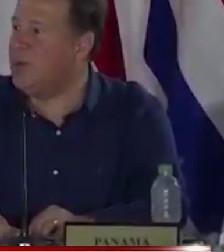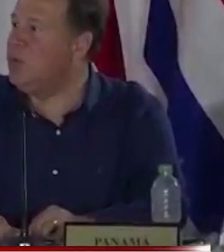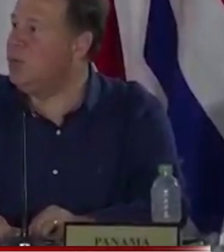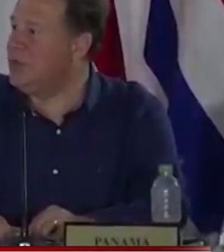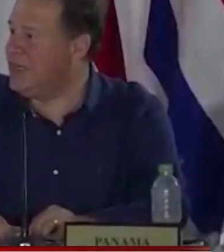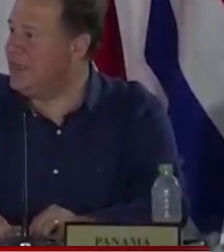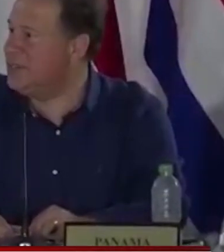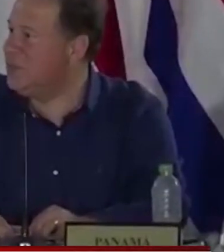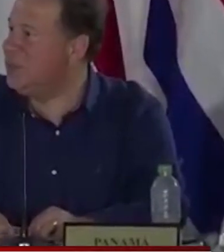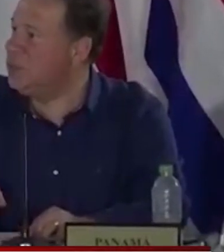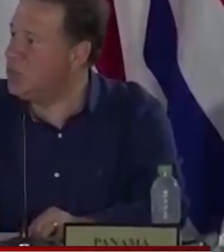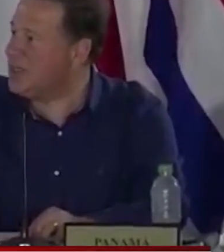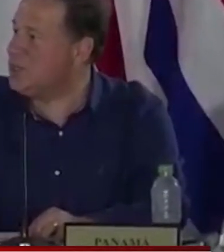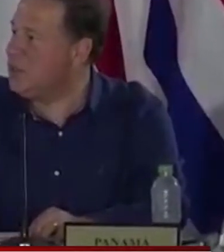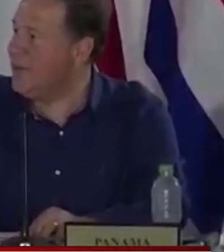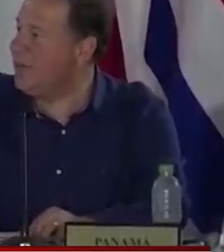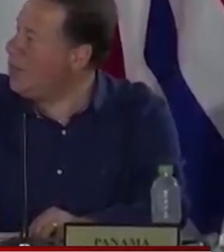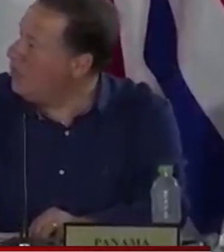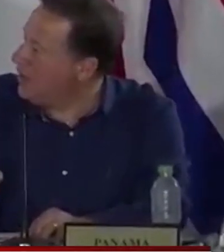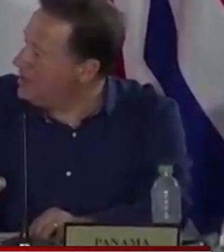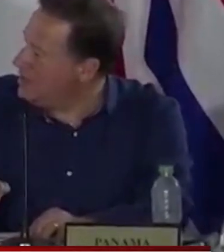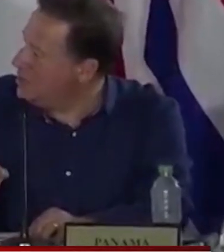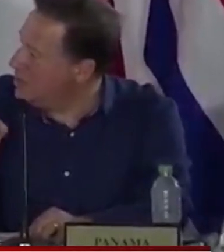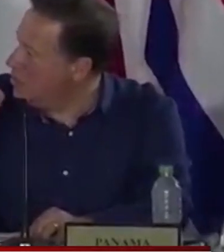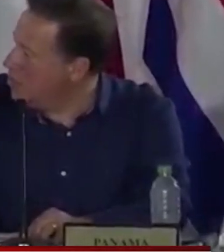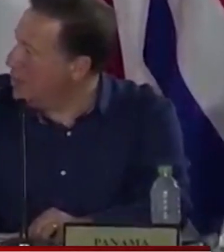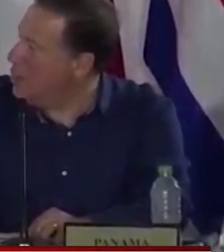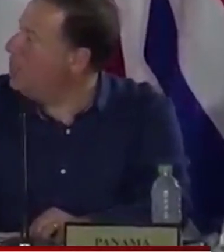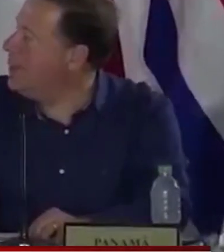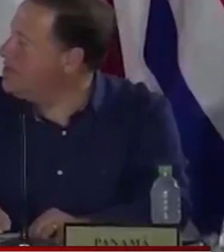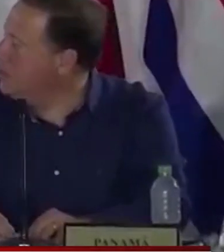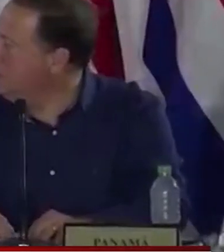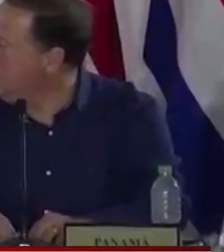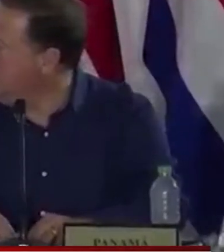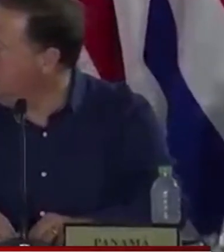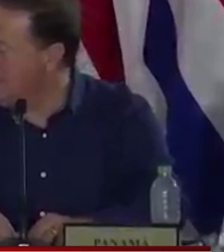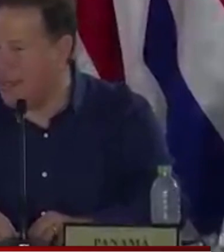abusado por ningún grupo de tratas cuando toca suelo panameño y costarricense. O sea, es un modelo